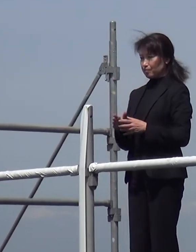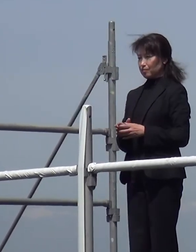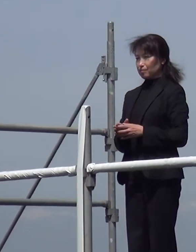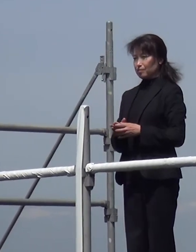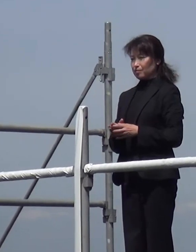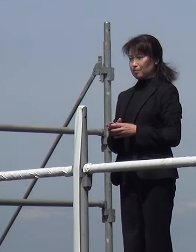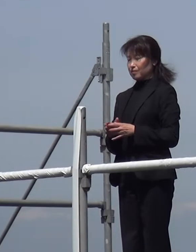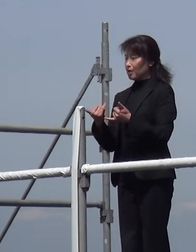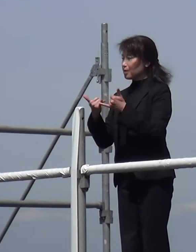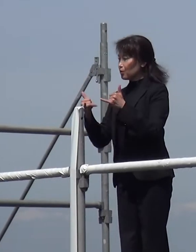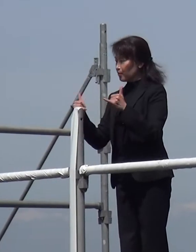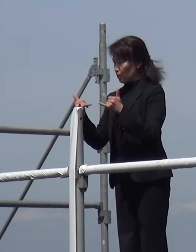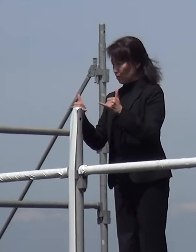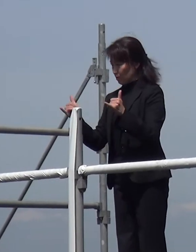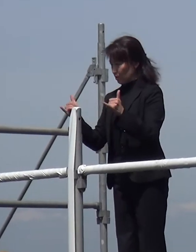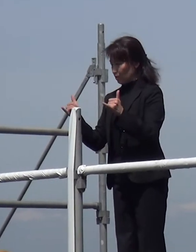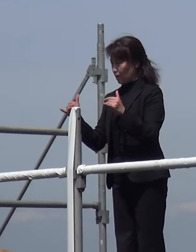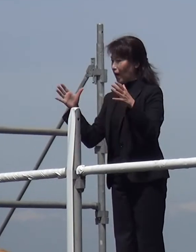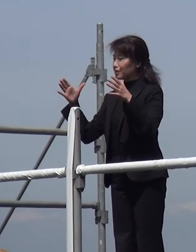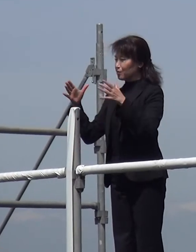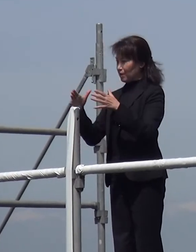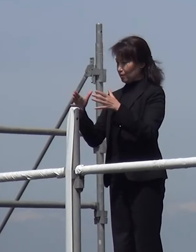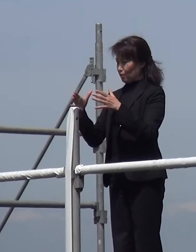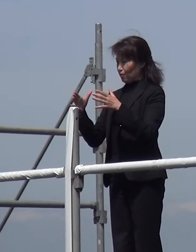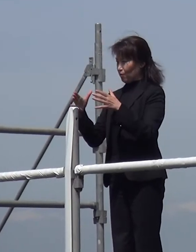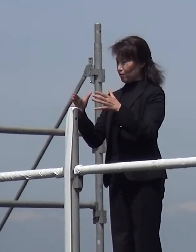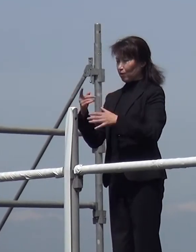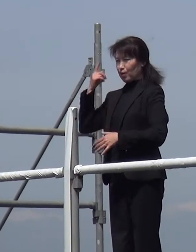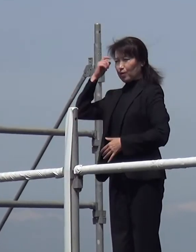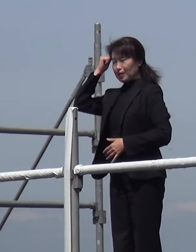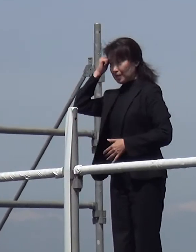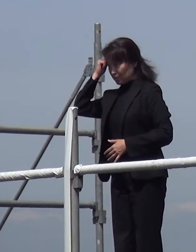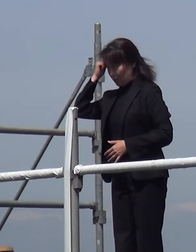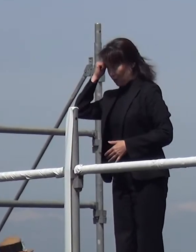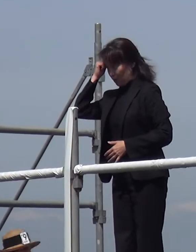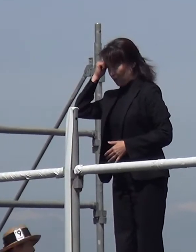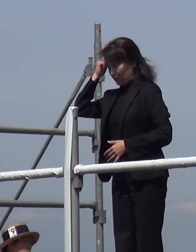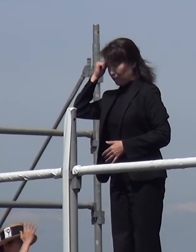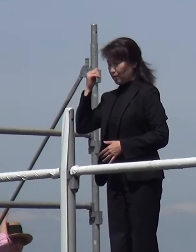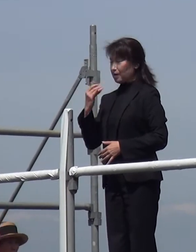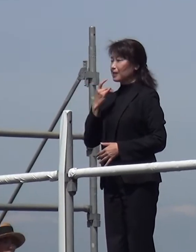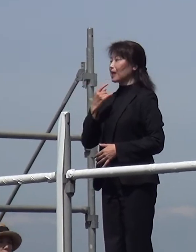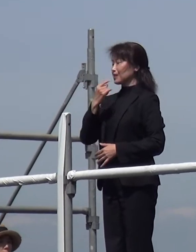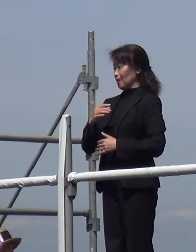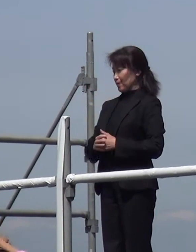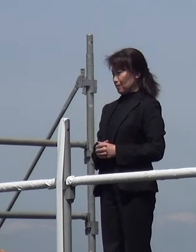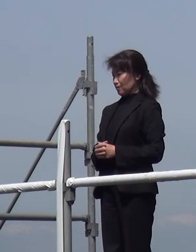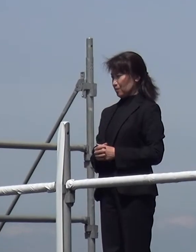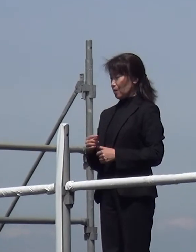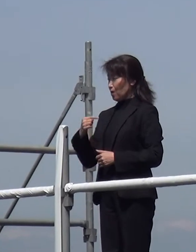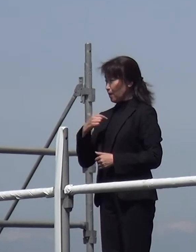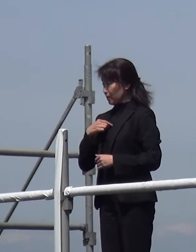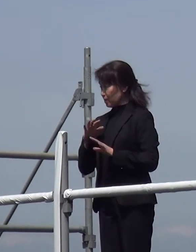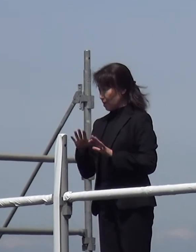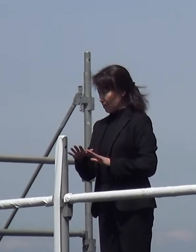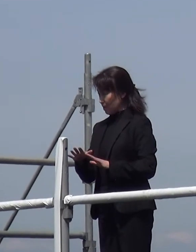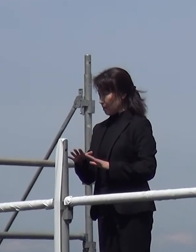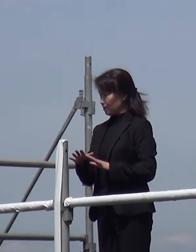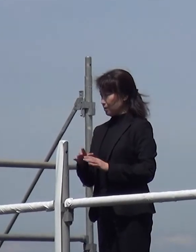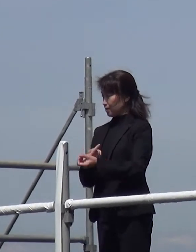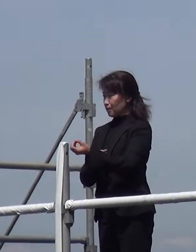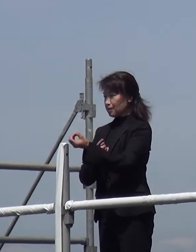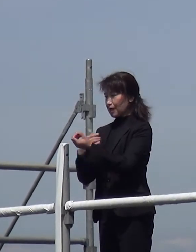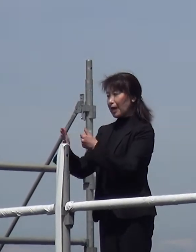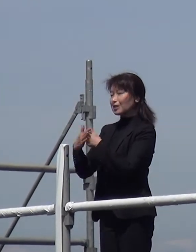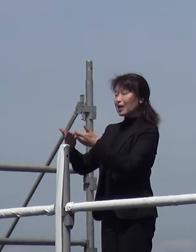人々の集まりという印象がいたします。私は非常に力づけ